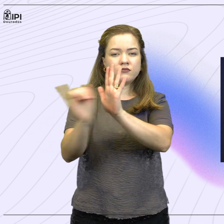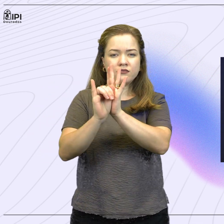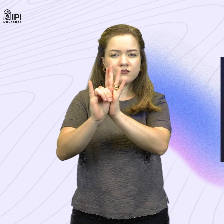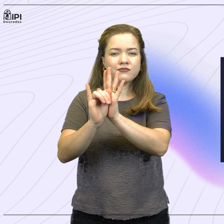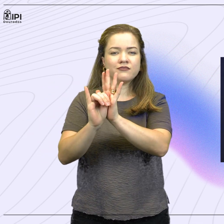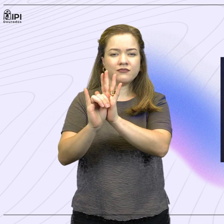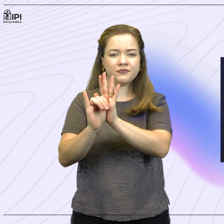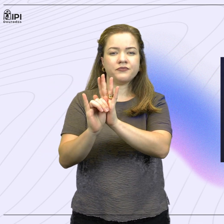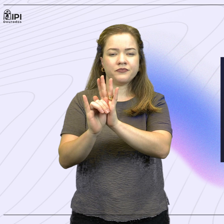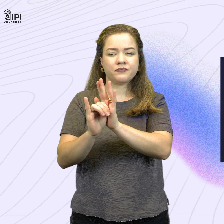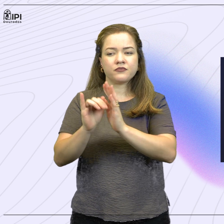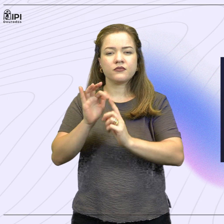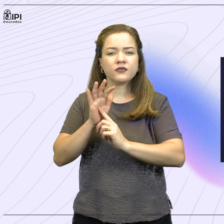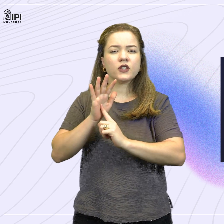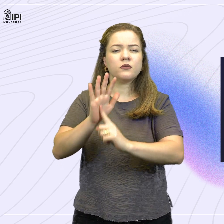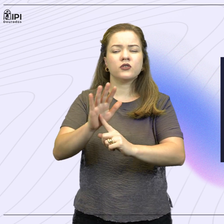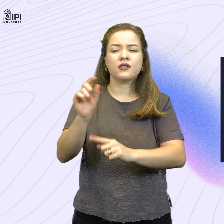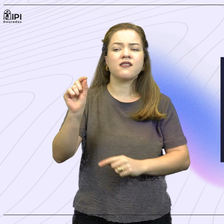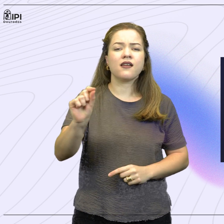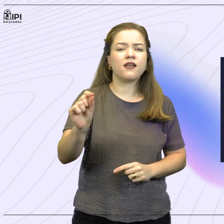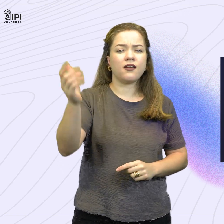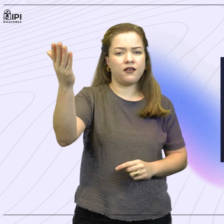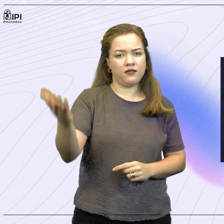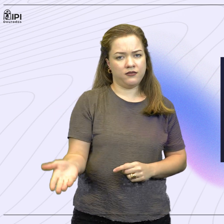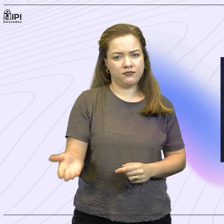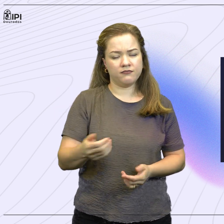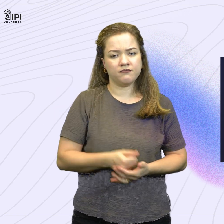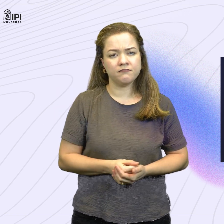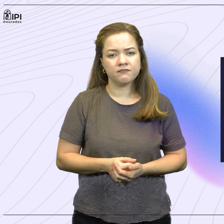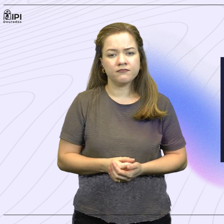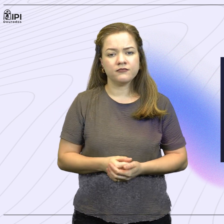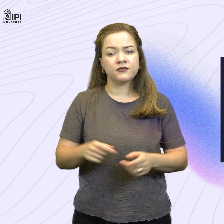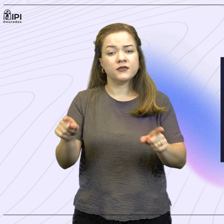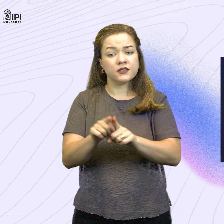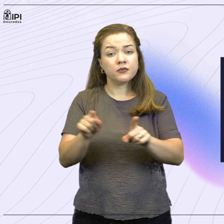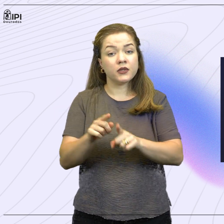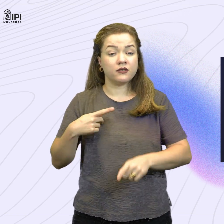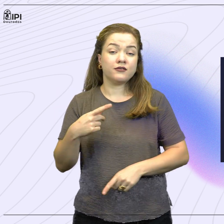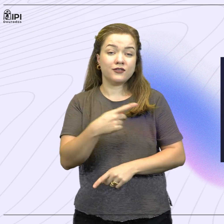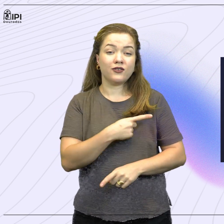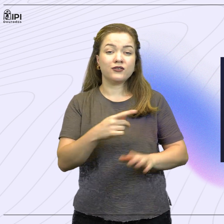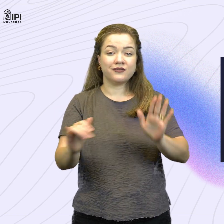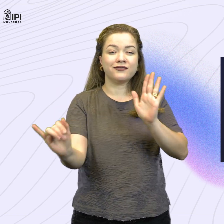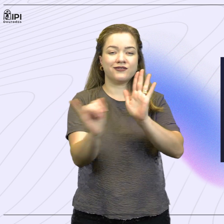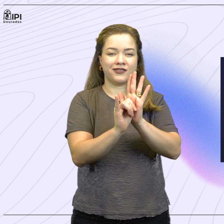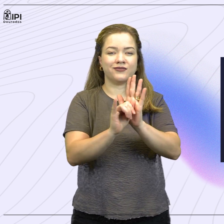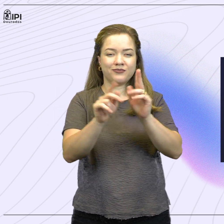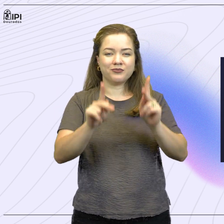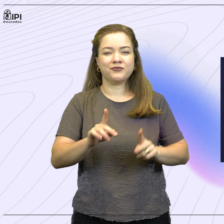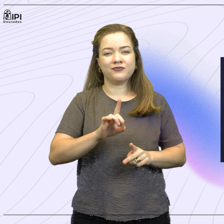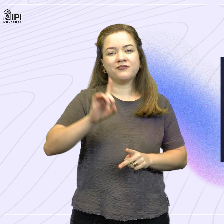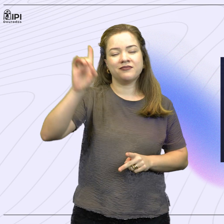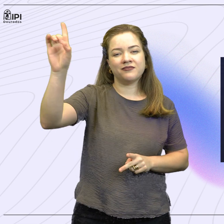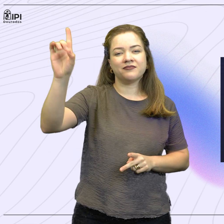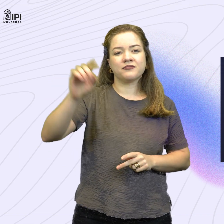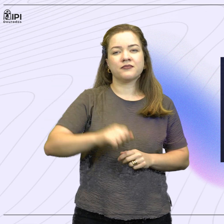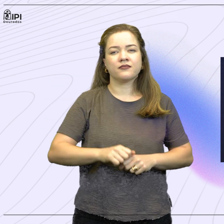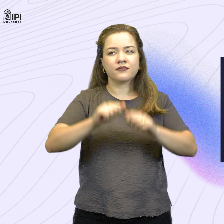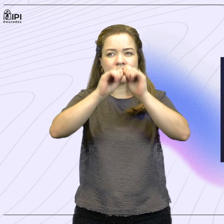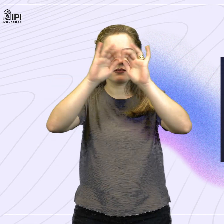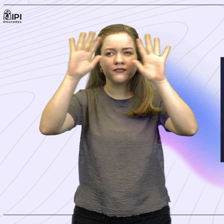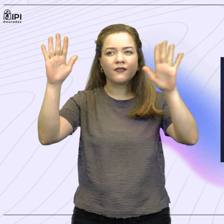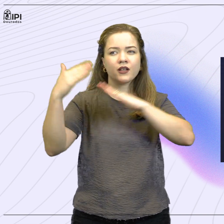e ali mostra para eles quem eles eram. E para então manter também a nossa identidade como povo de Deus, para entendermos o